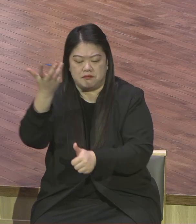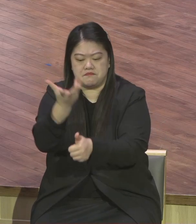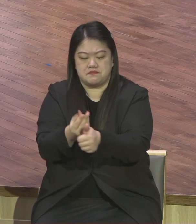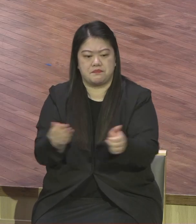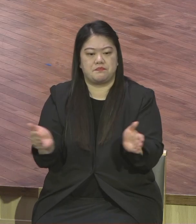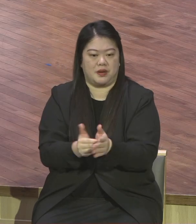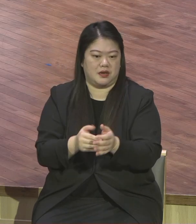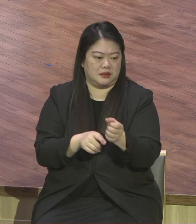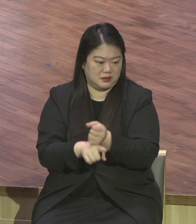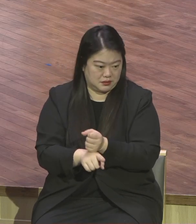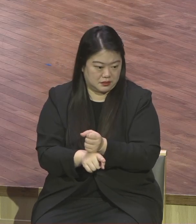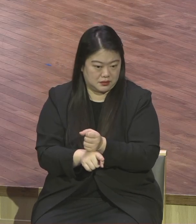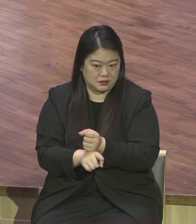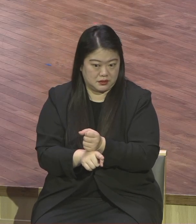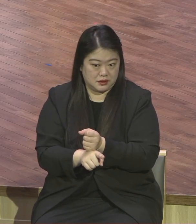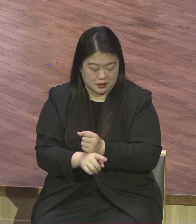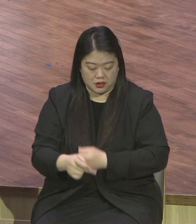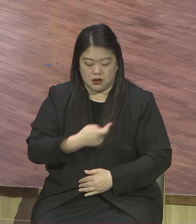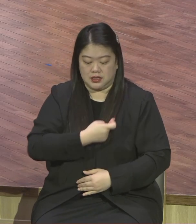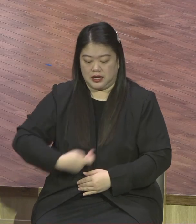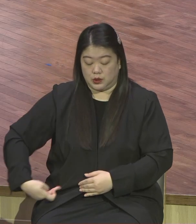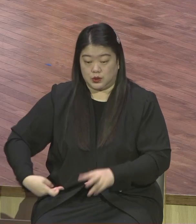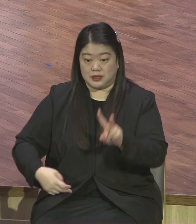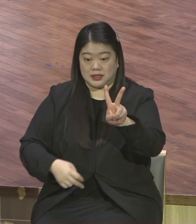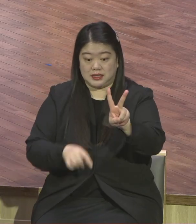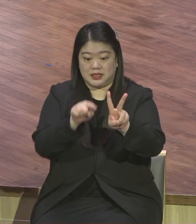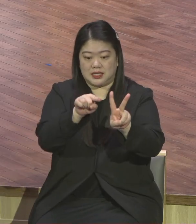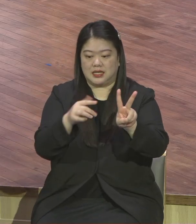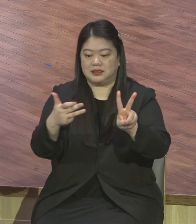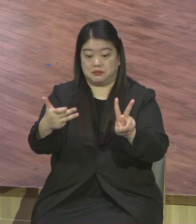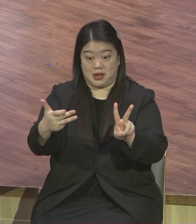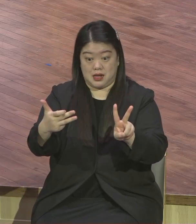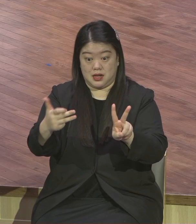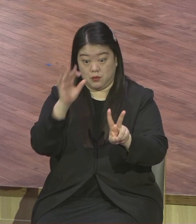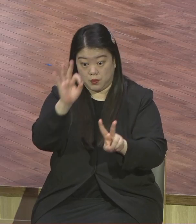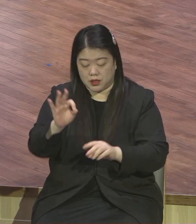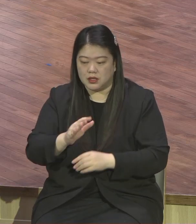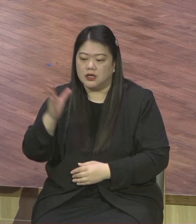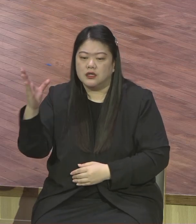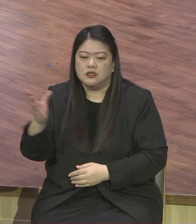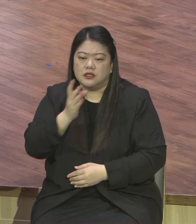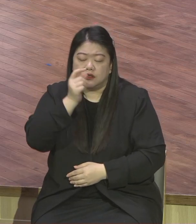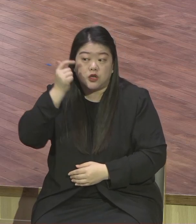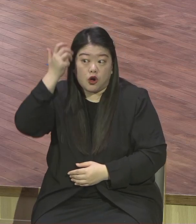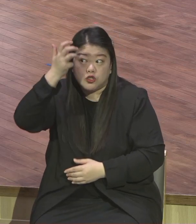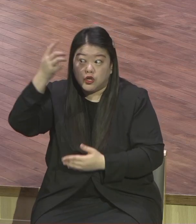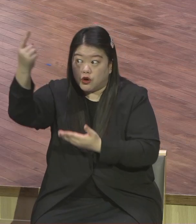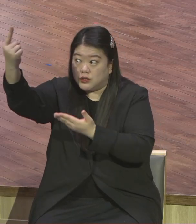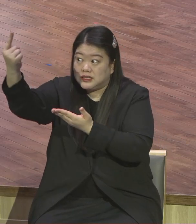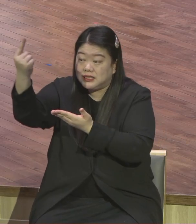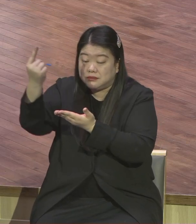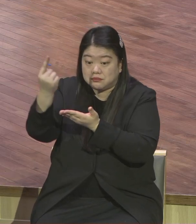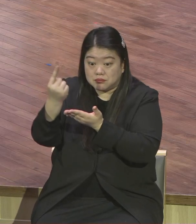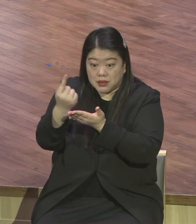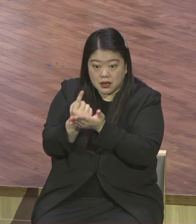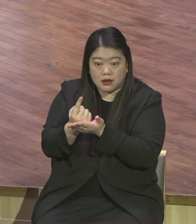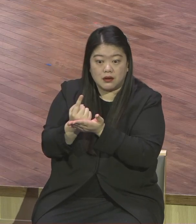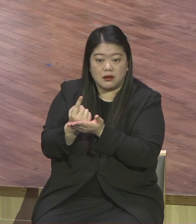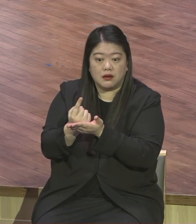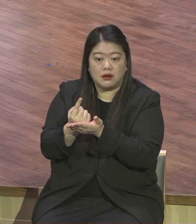그래서 사도행전 2장 1절로 18절 보면 영이 임하여 성령이 임하는데 보혜사 성령이